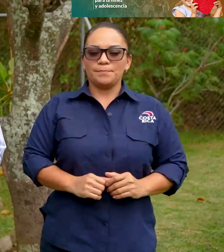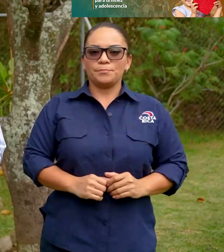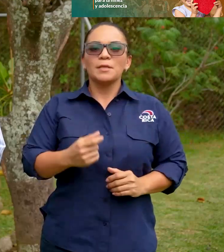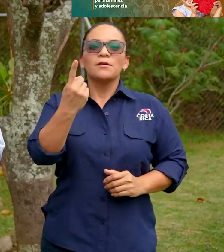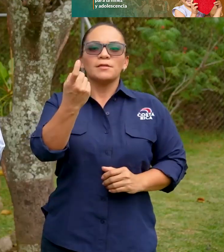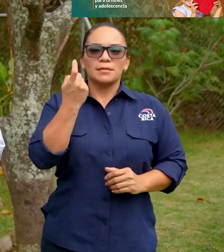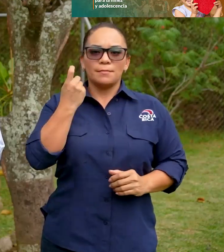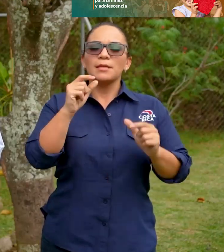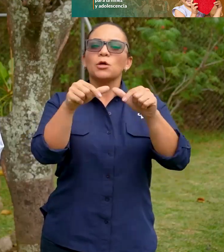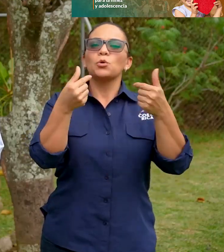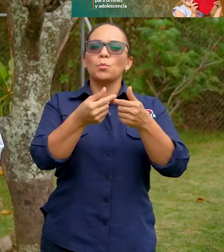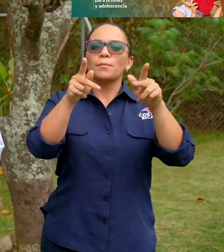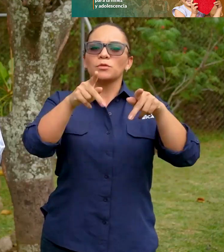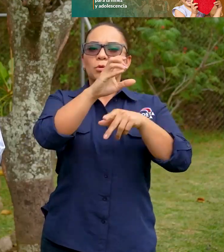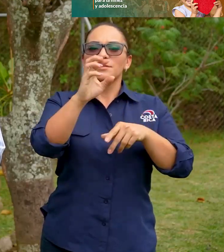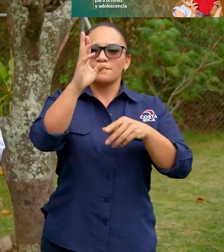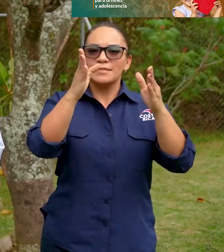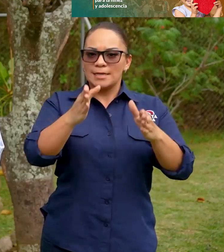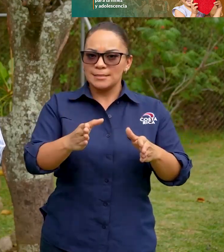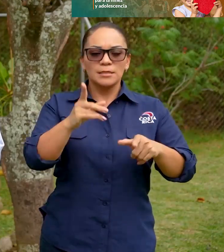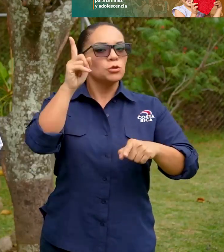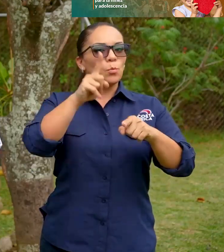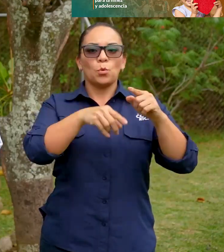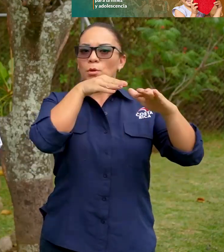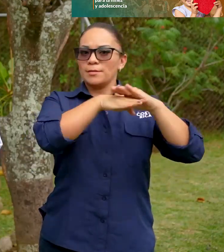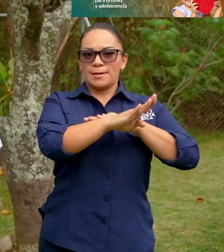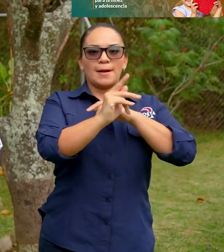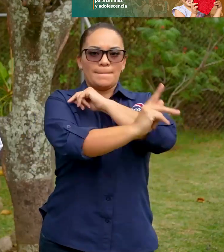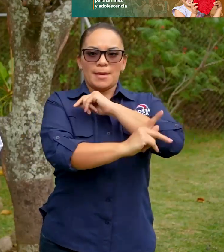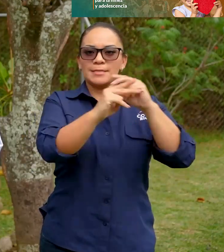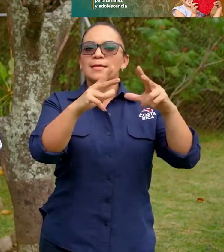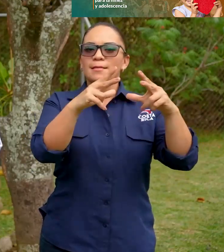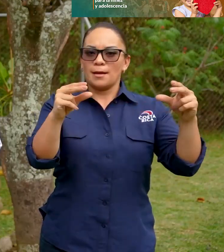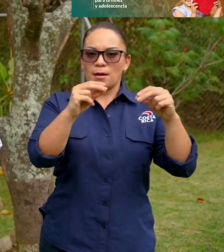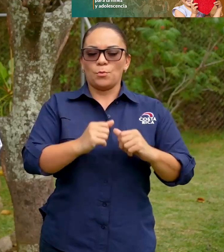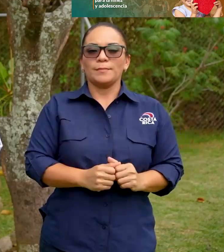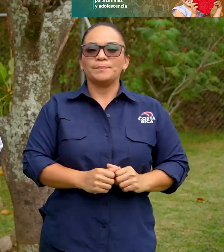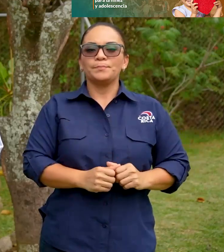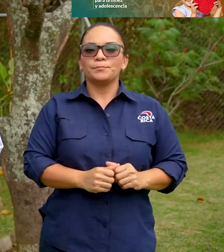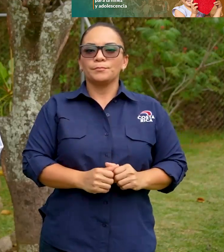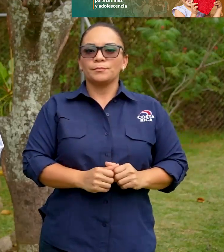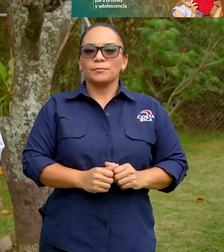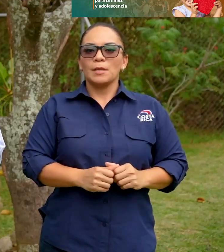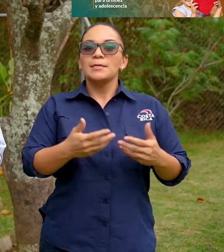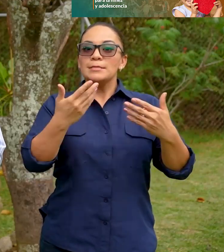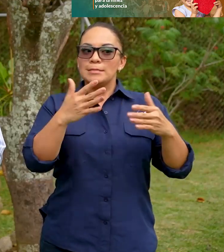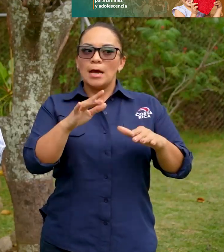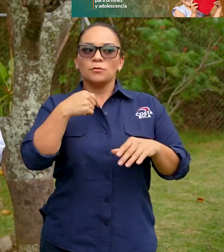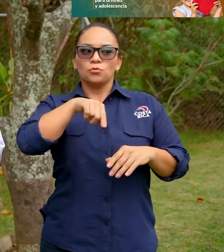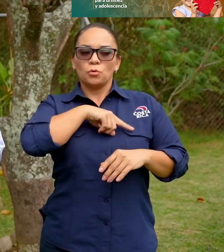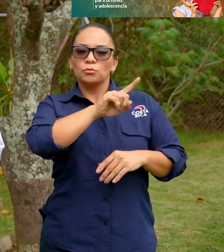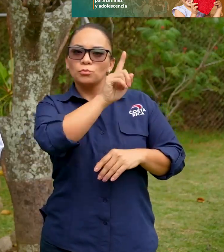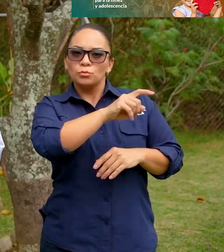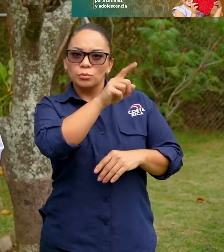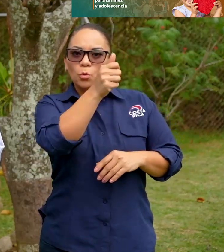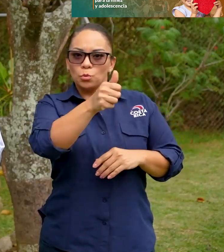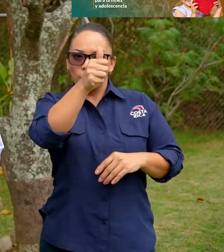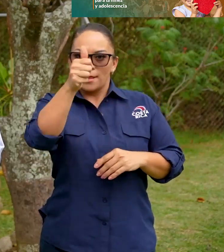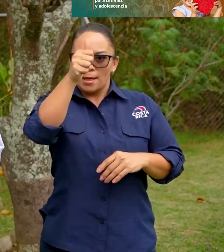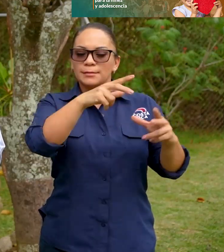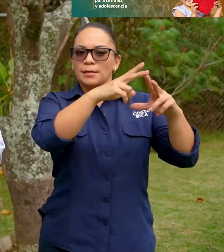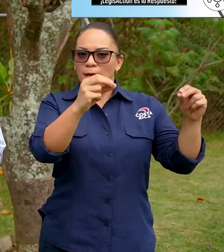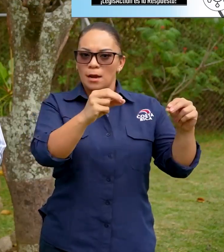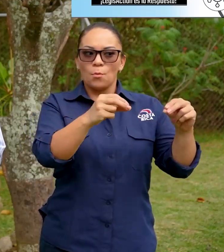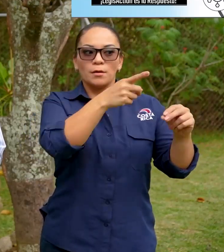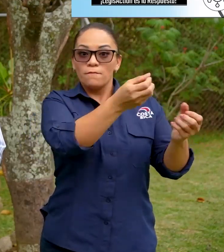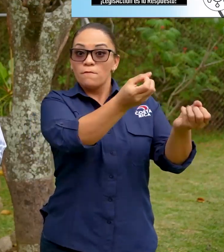recientemente un grupo de costarricenses no pudo Ingresar a Nicaragua hemos confirmado con las autoridades nicaragüenses que la no